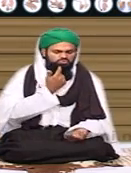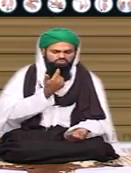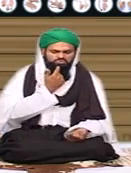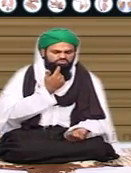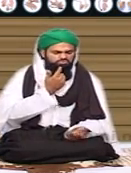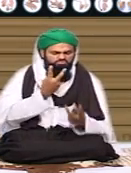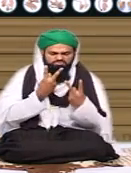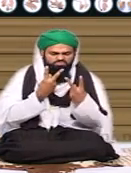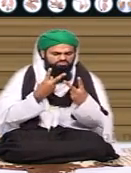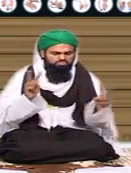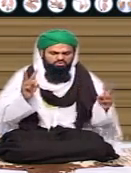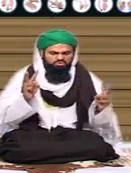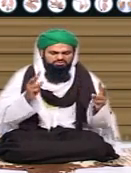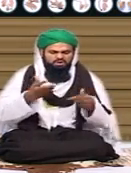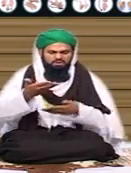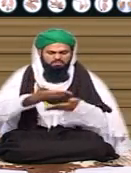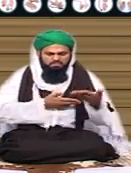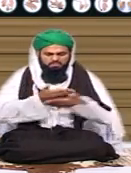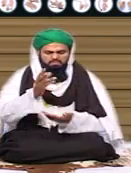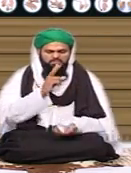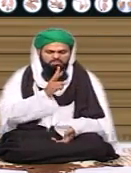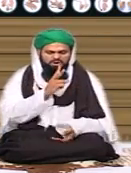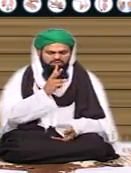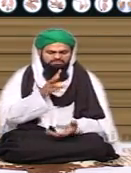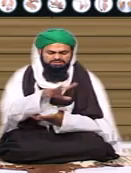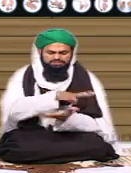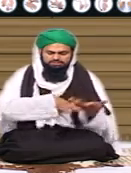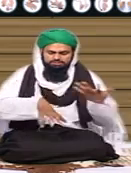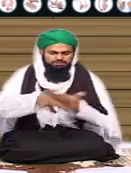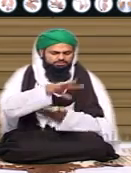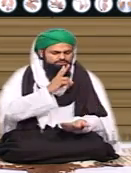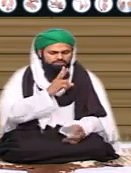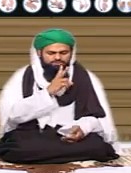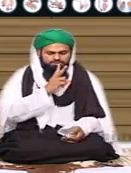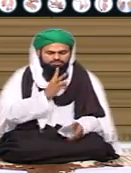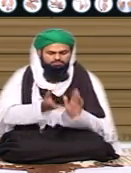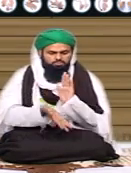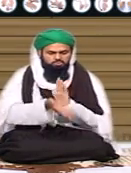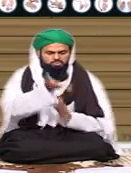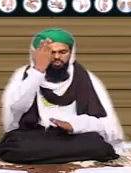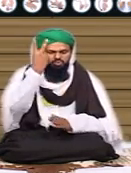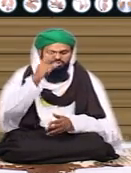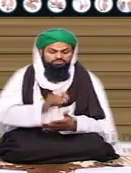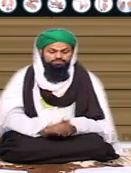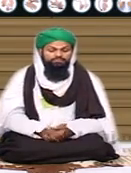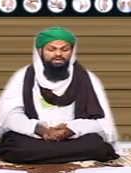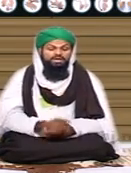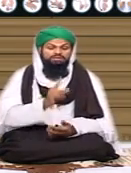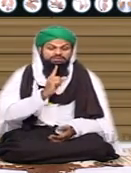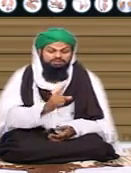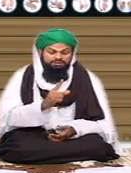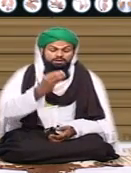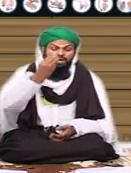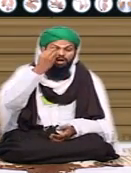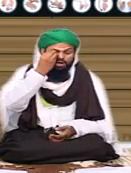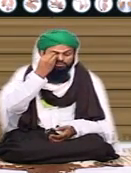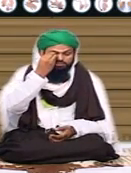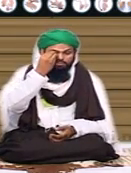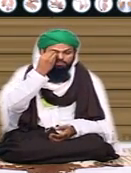توبہ، اس قدر ہمارے یہاں جھوٹ کی ملاوٹ ہوتی ہے کہ توبہ تو، حالانکہ سچی قسمیں بھی کھانا